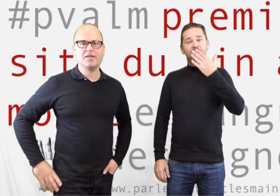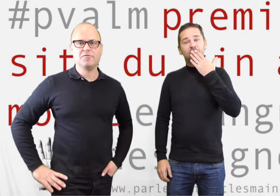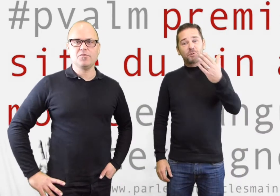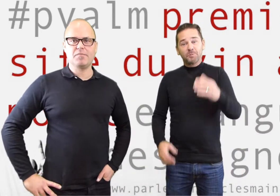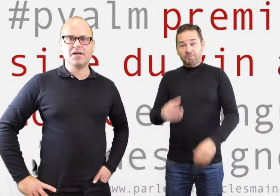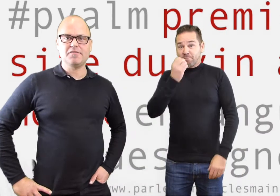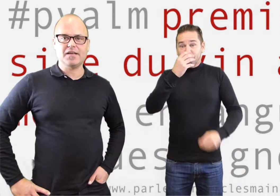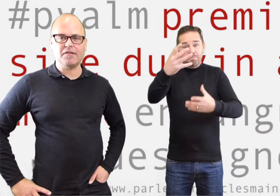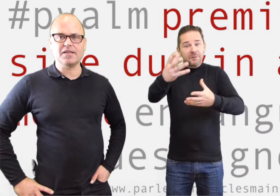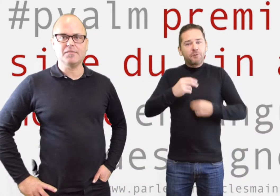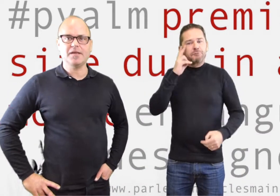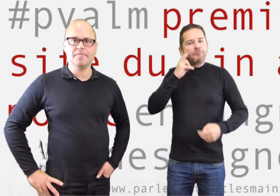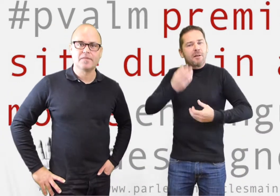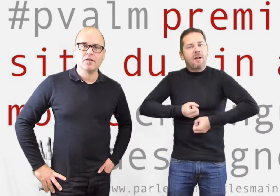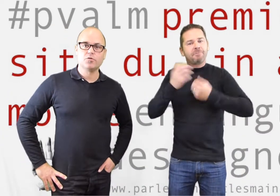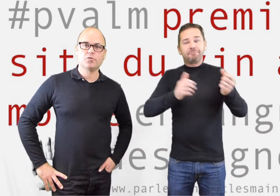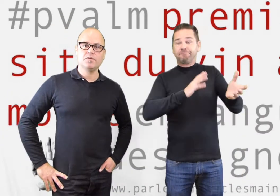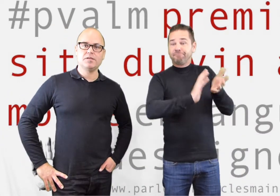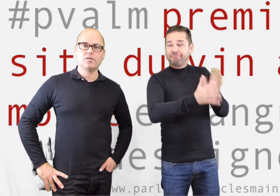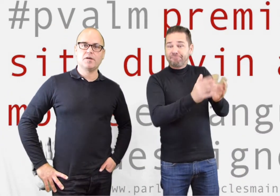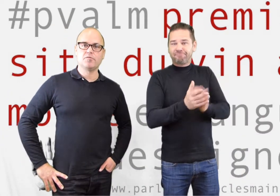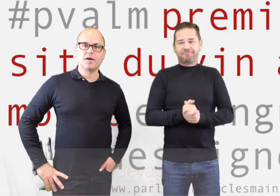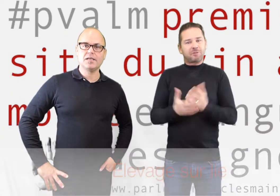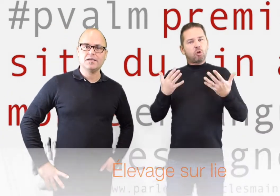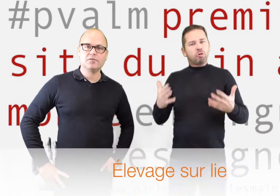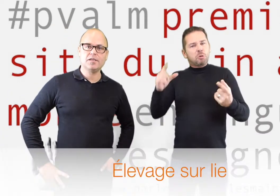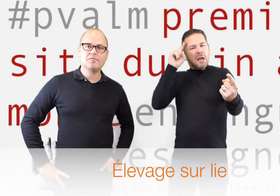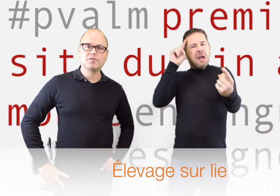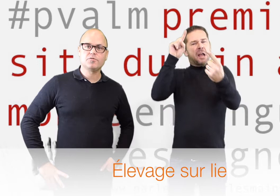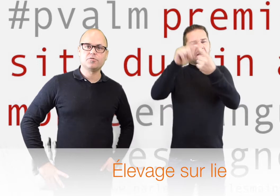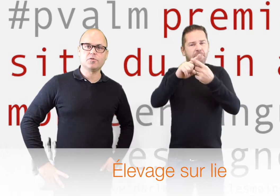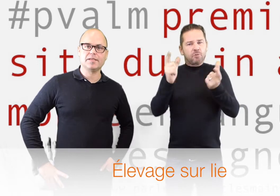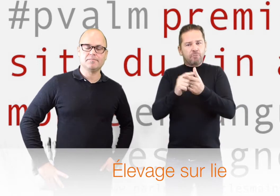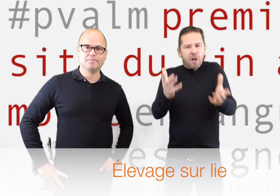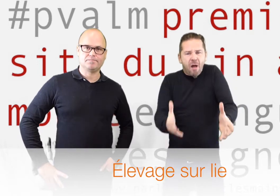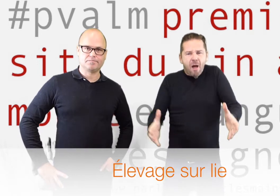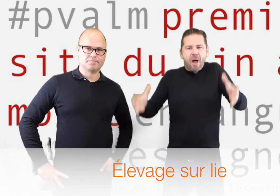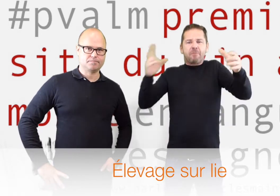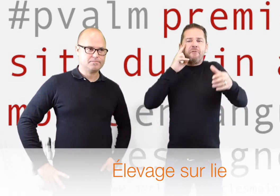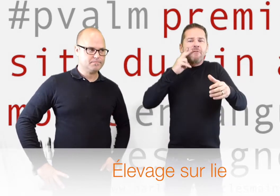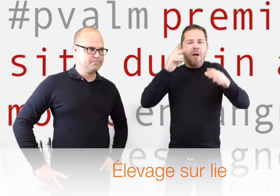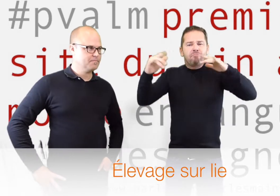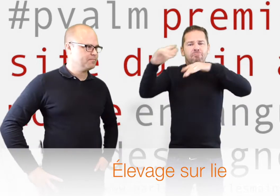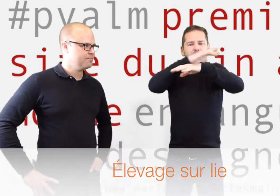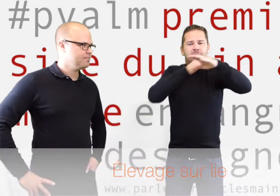Bonjour et bienvenue à Parler Vin avec les Mains. Aujourd'hui, on va vous parler de l'élevage sur l'eau.